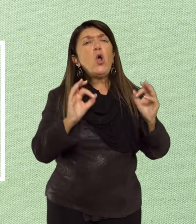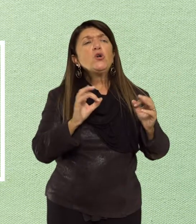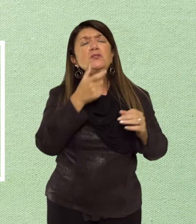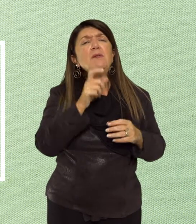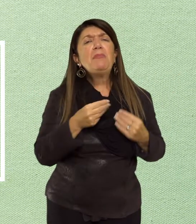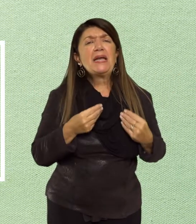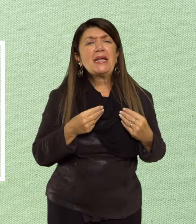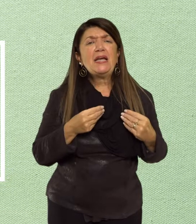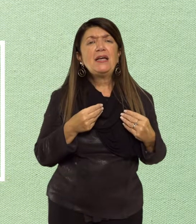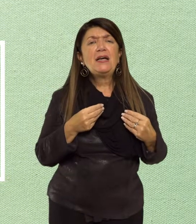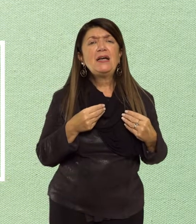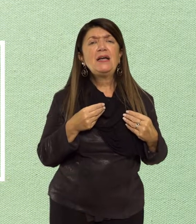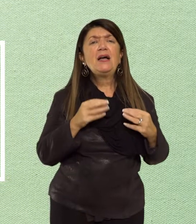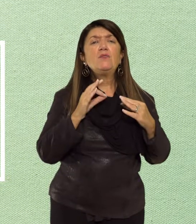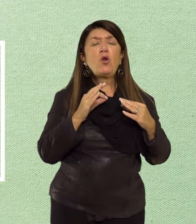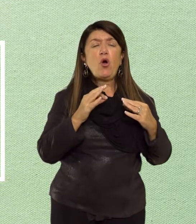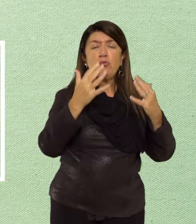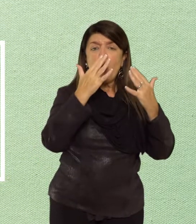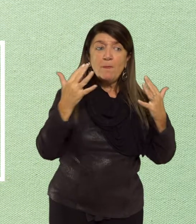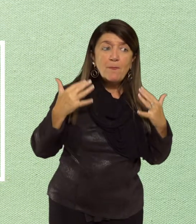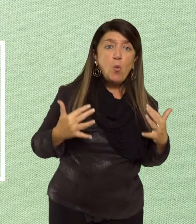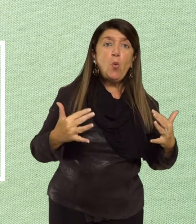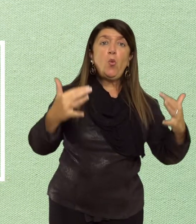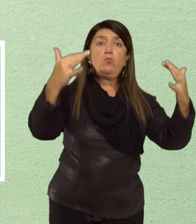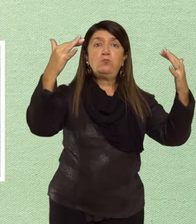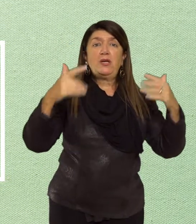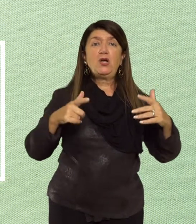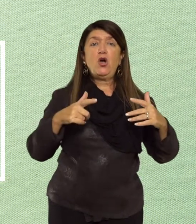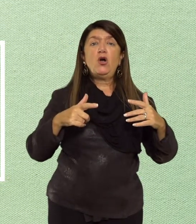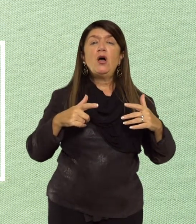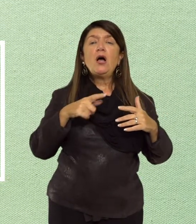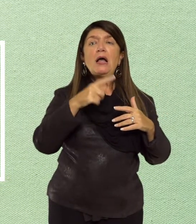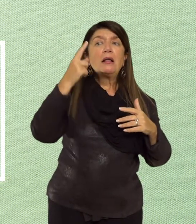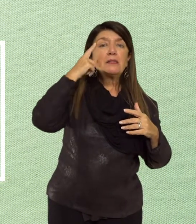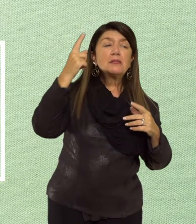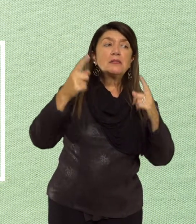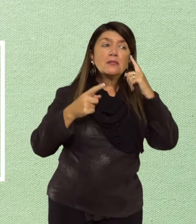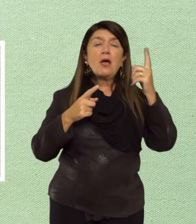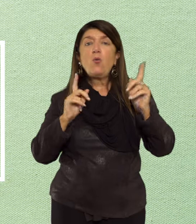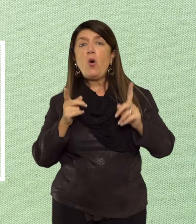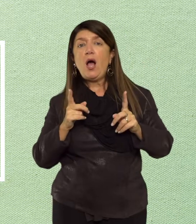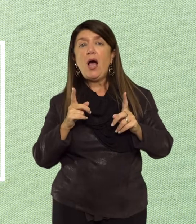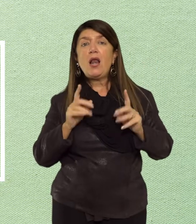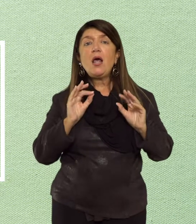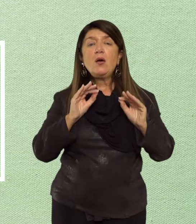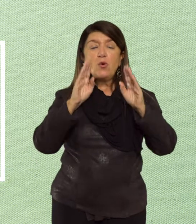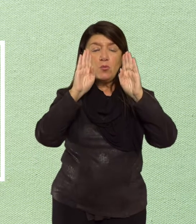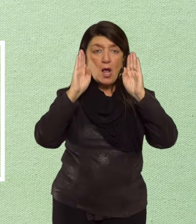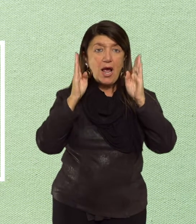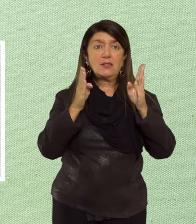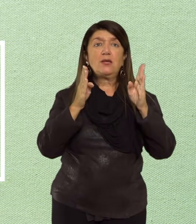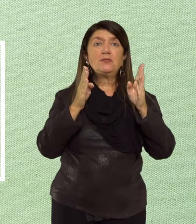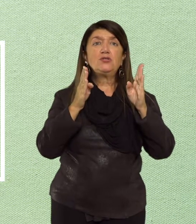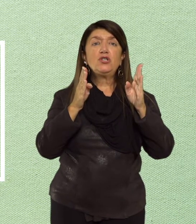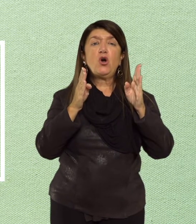pubblico, cioè di bacino di pubblico, di interessi? Cioè che idea ti sei fatta di questa mancanza di attenzione verso gli Sì,